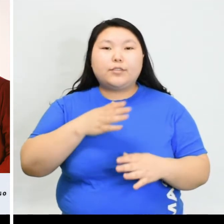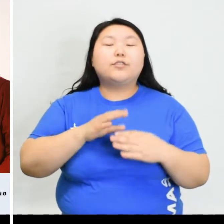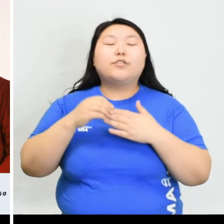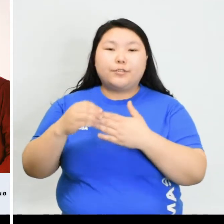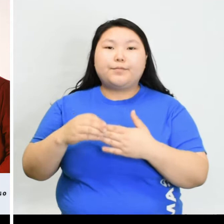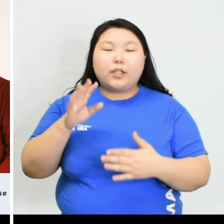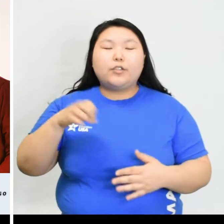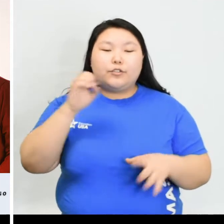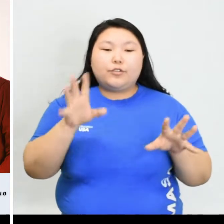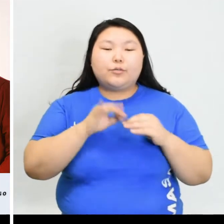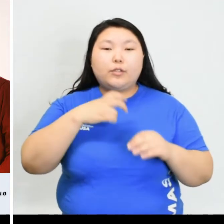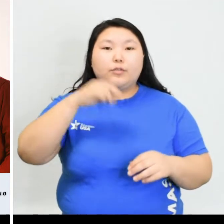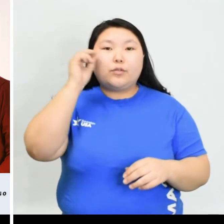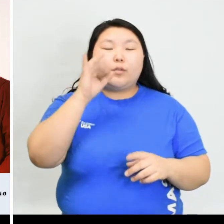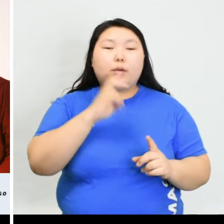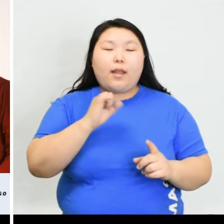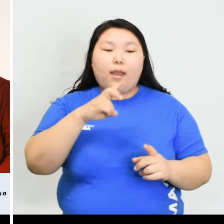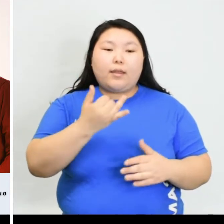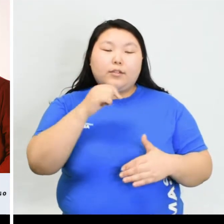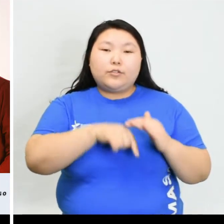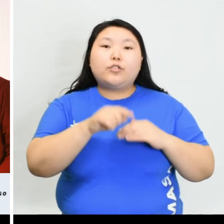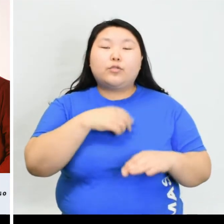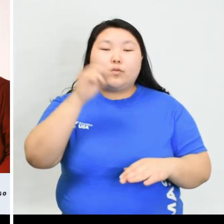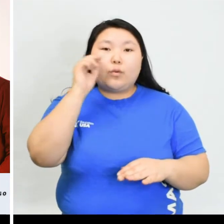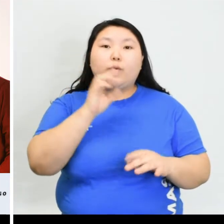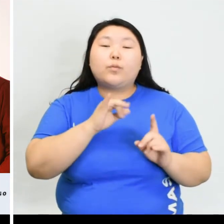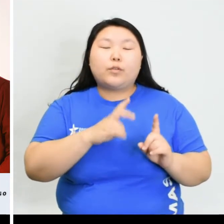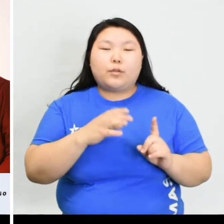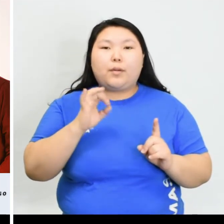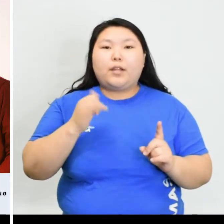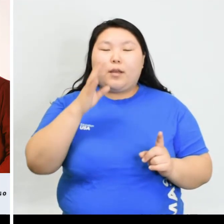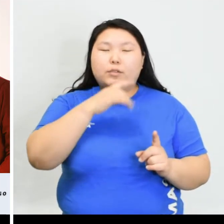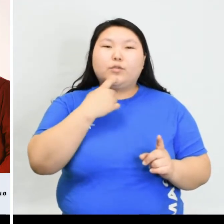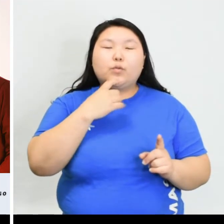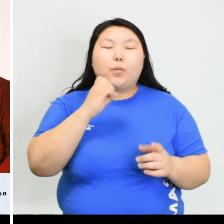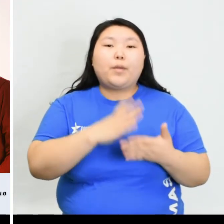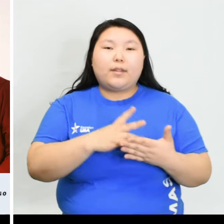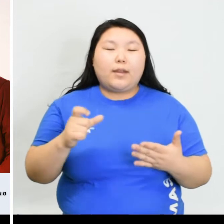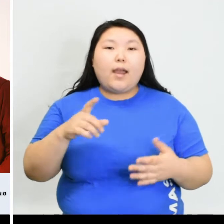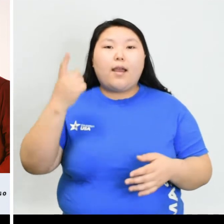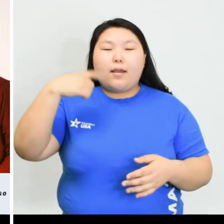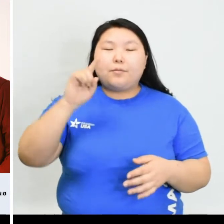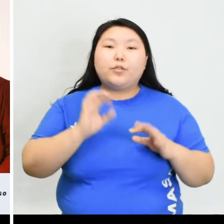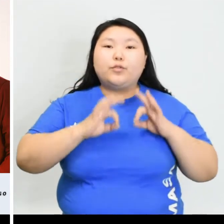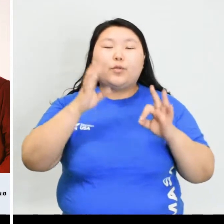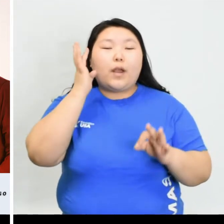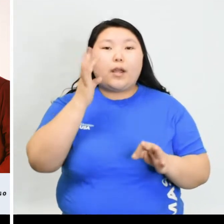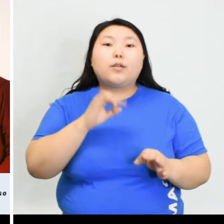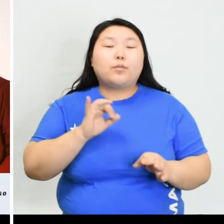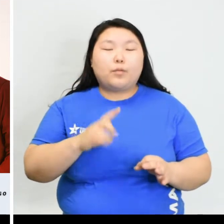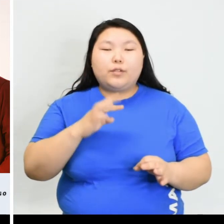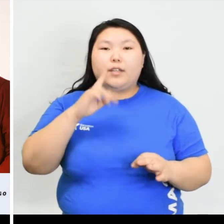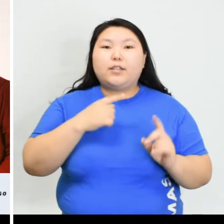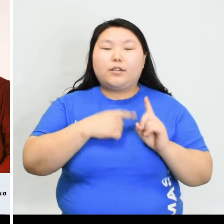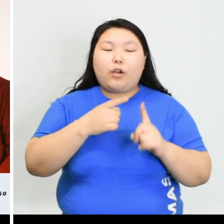яваад чиглэлсэн дээ. Ер нь бол сурахад бол яг англи дотор сурахад бол бараг нэг жоохон хэцүү юм байлээ. Хамгийн зөв арга